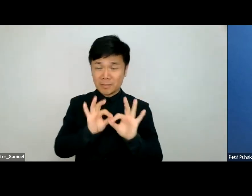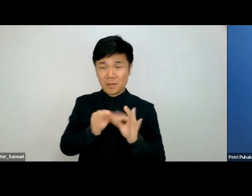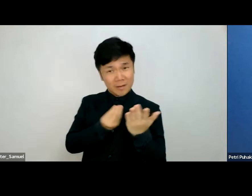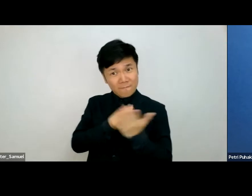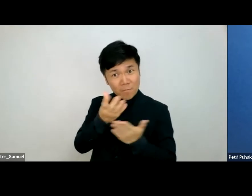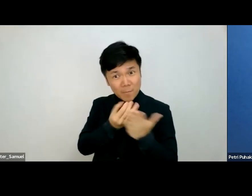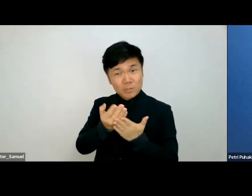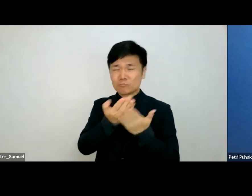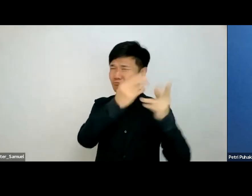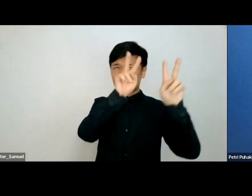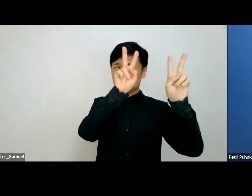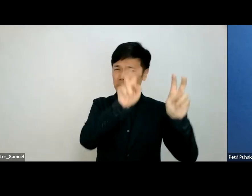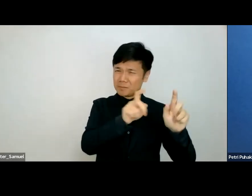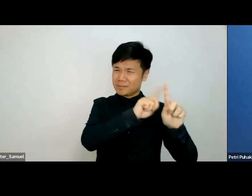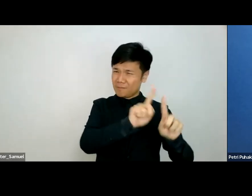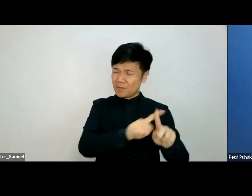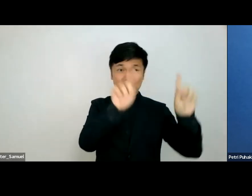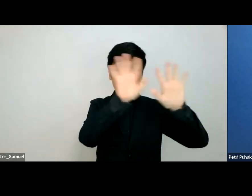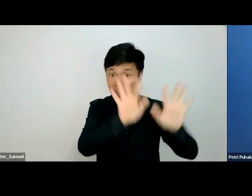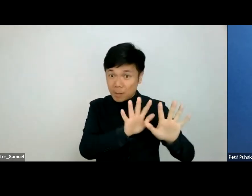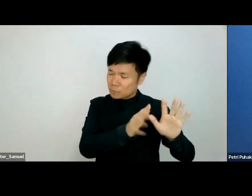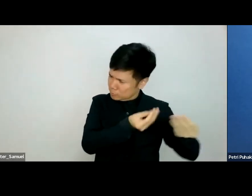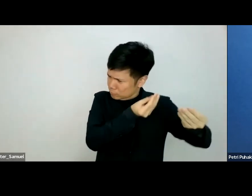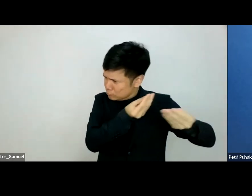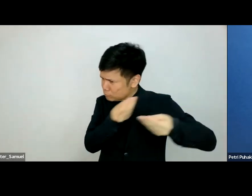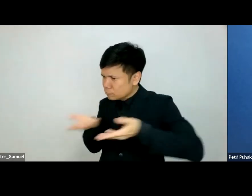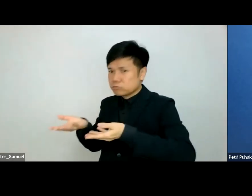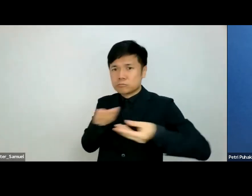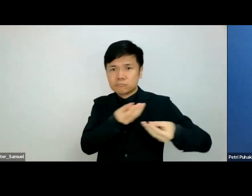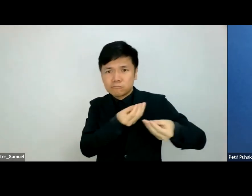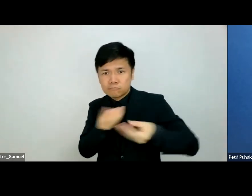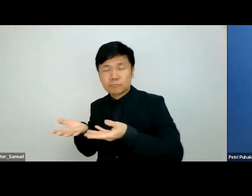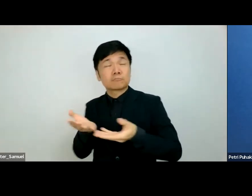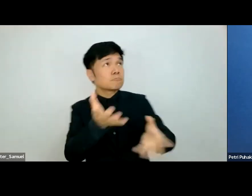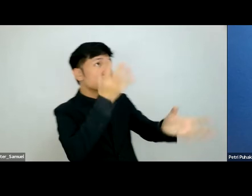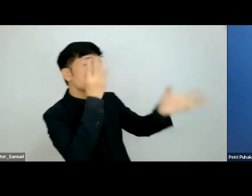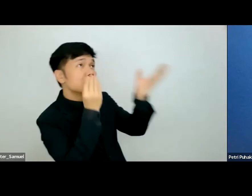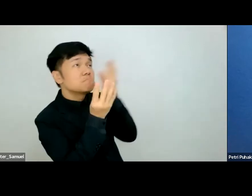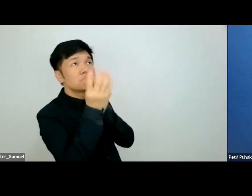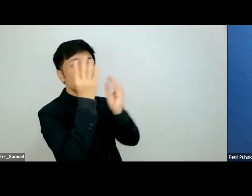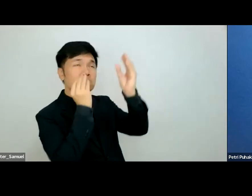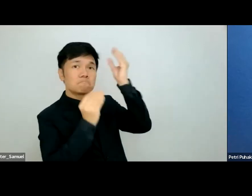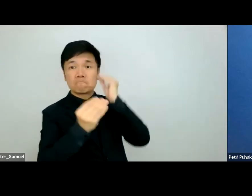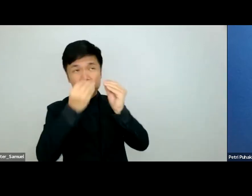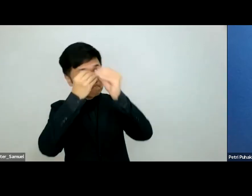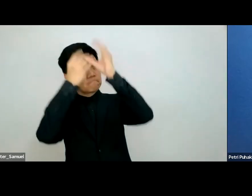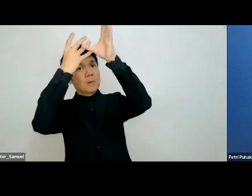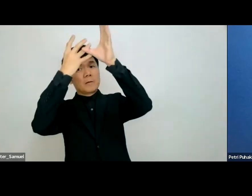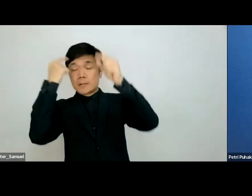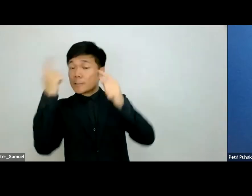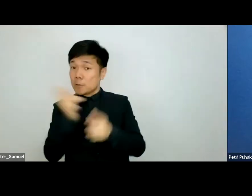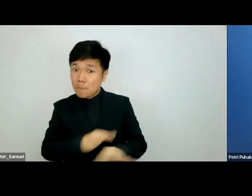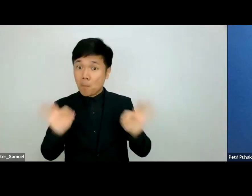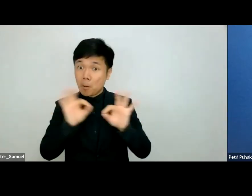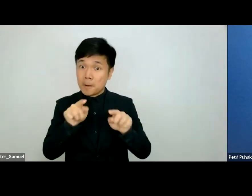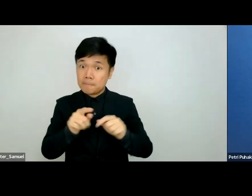du genre est accentuée pour les femmes vivant avec des handicaps. Je pense que